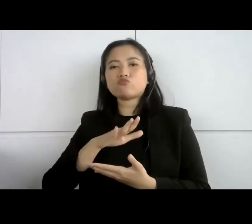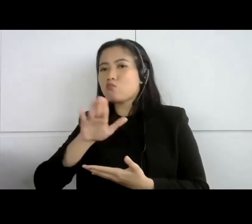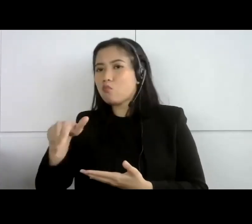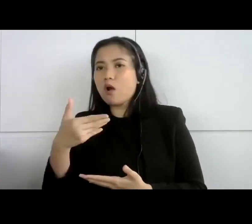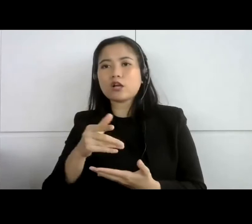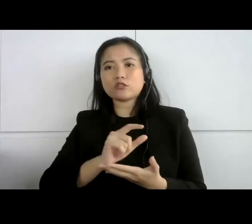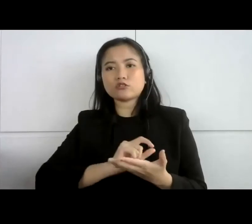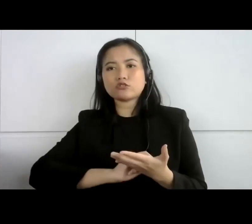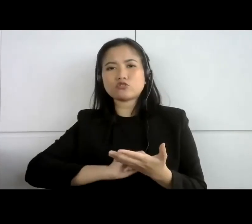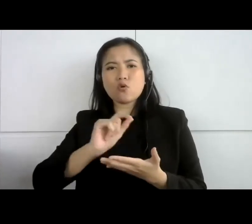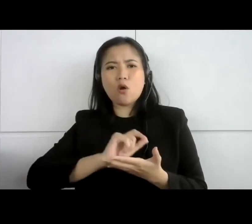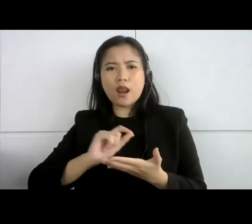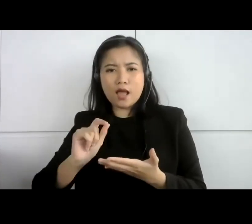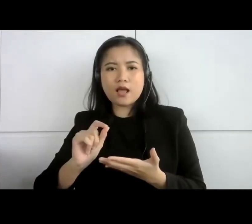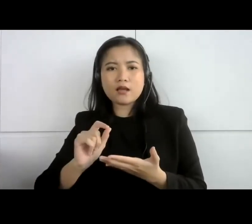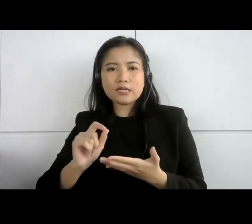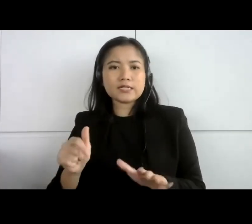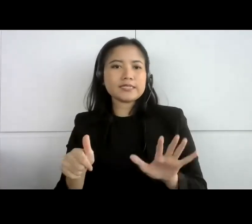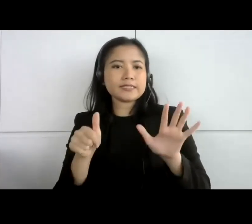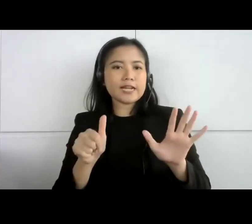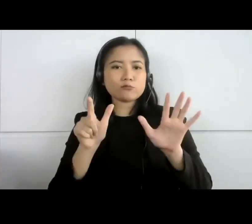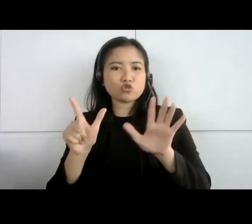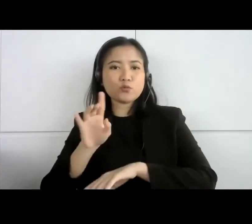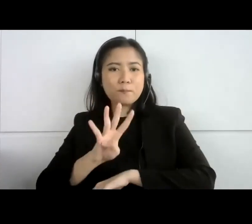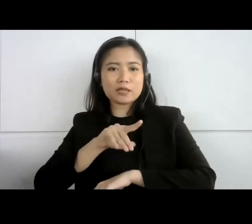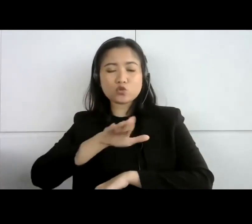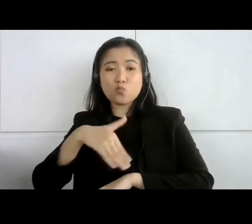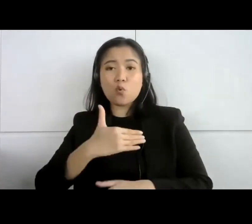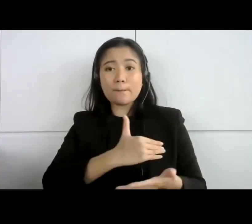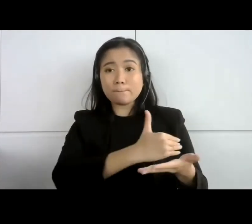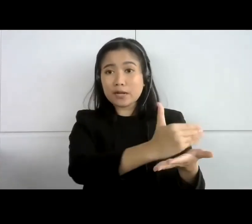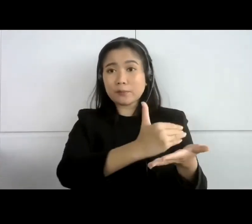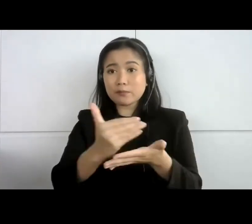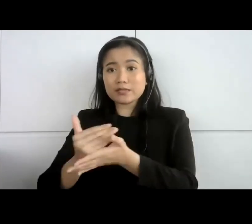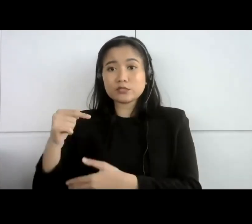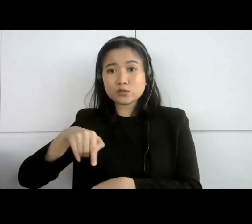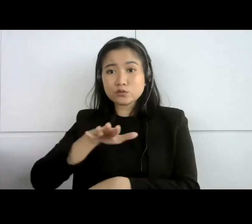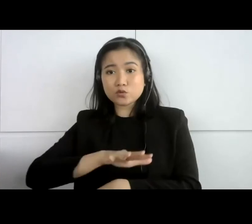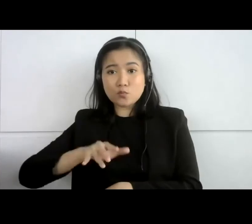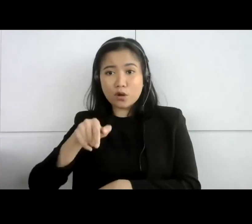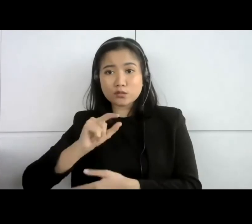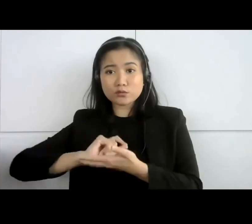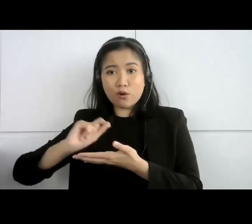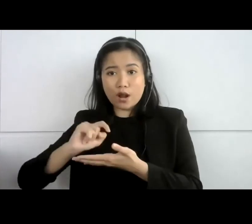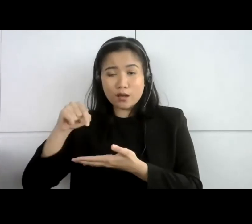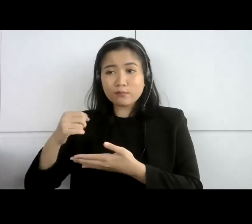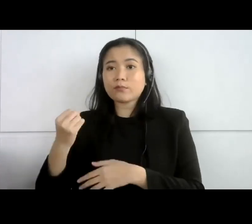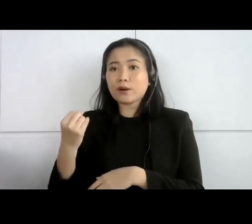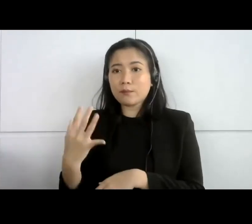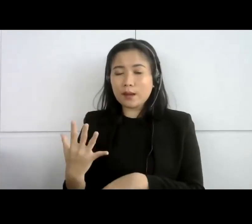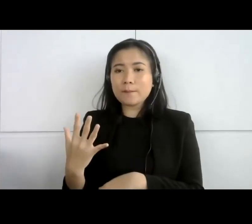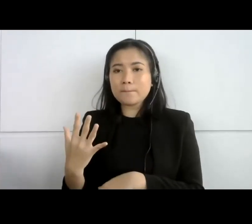yang berjumlah 674 sekolah. Ya, jadi setiap sekolah sekarang yang ada ini sudah